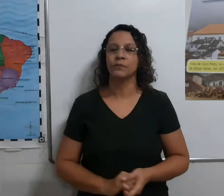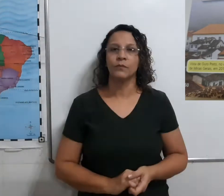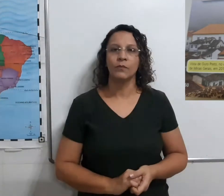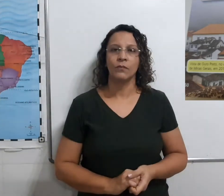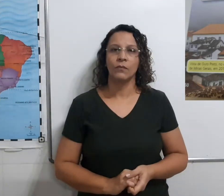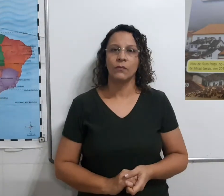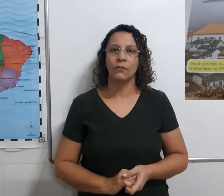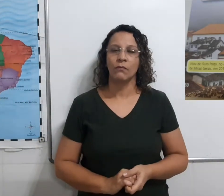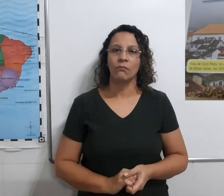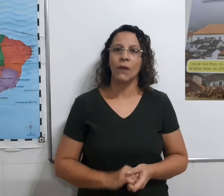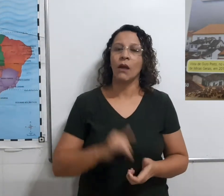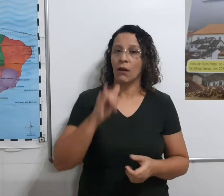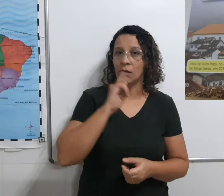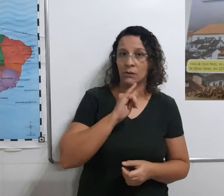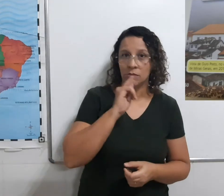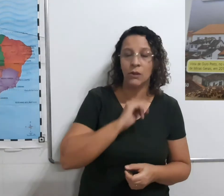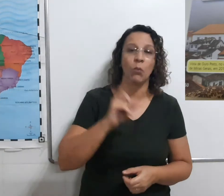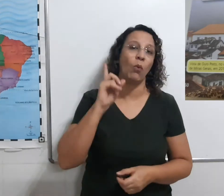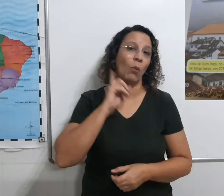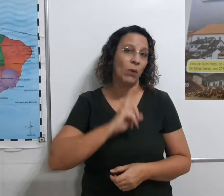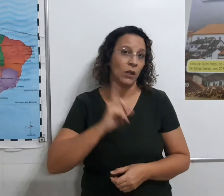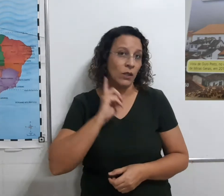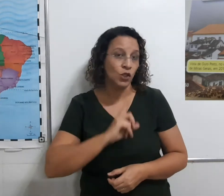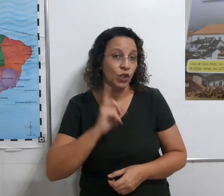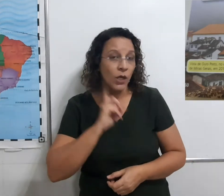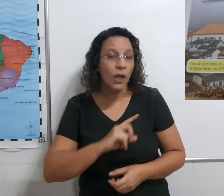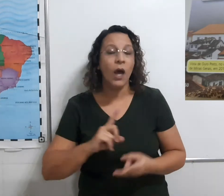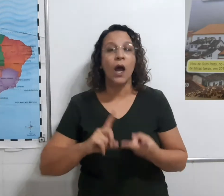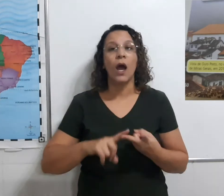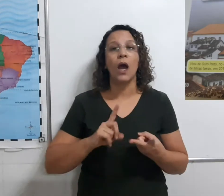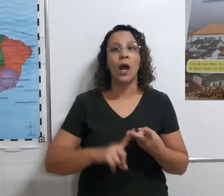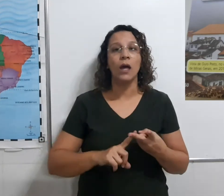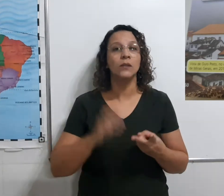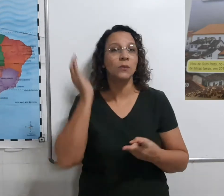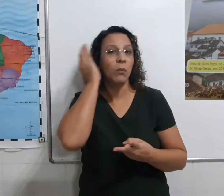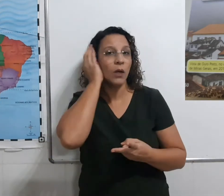como em Minas Gerais e no Mato Grosso.